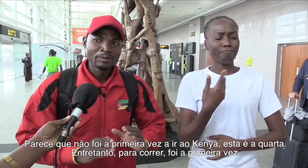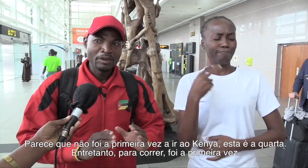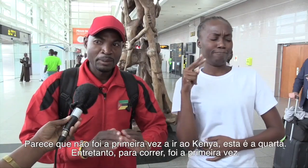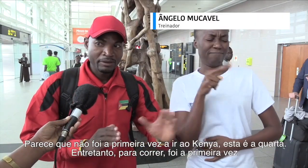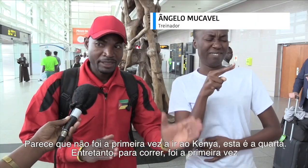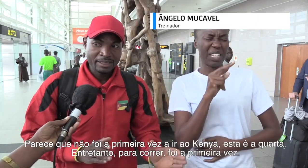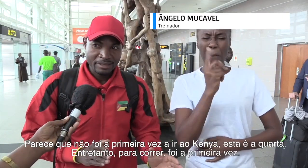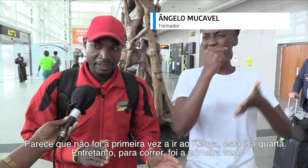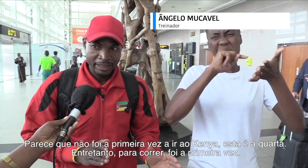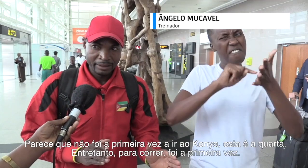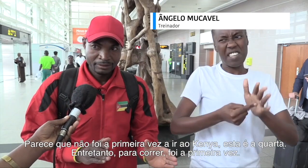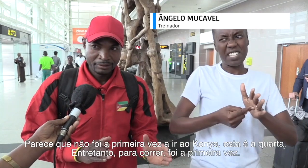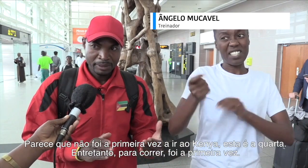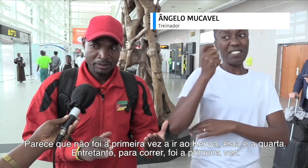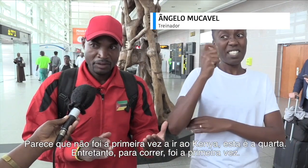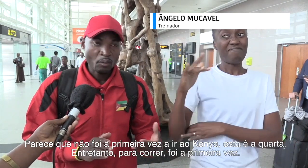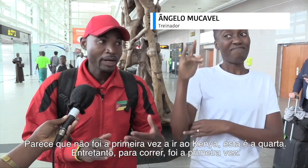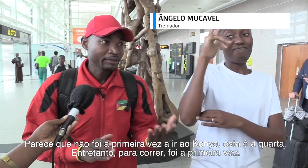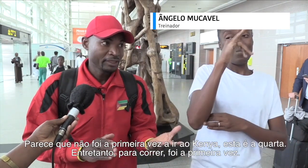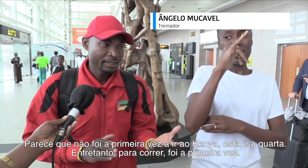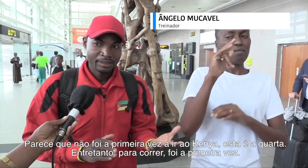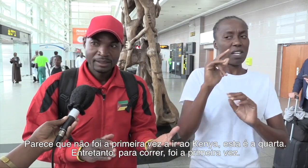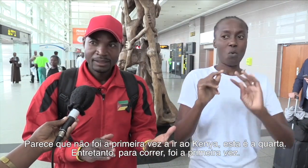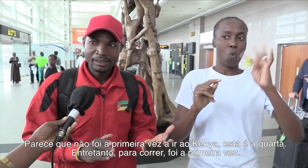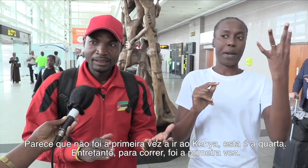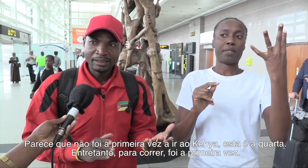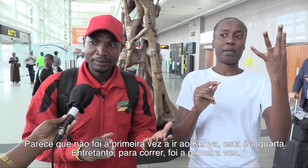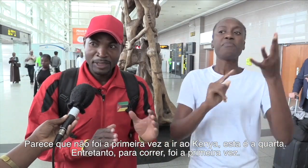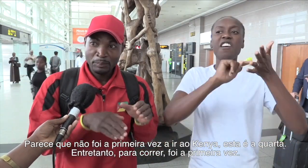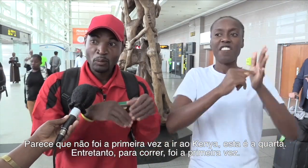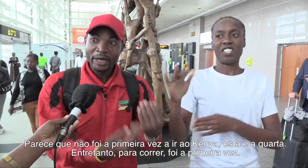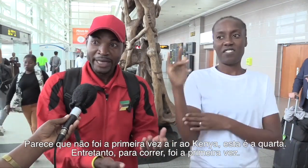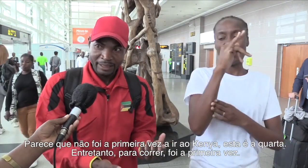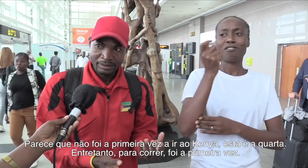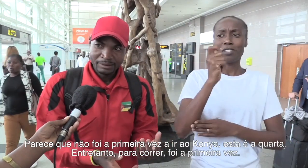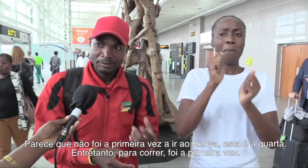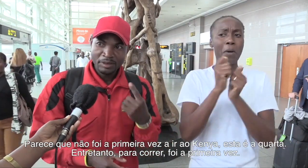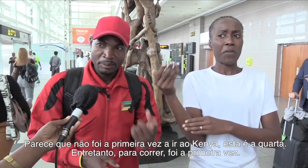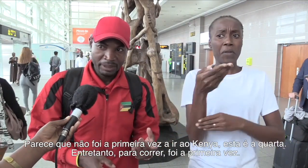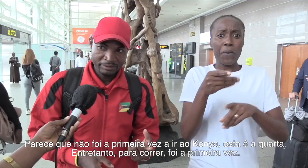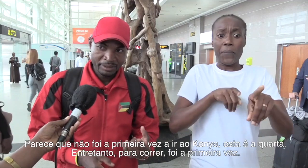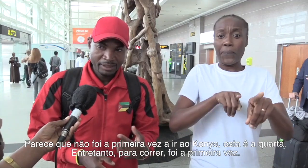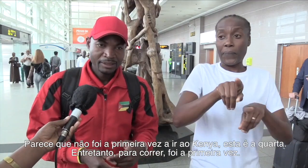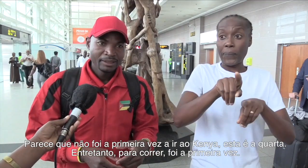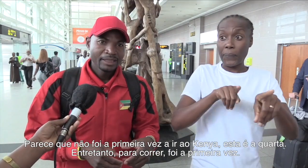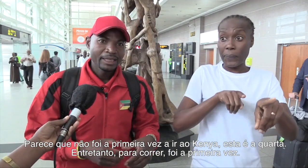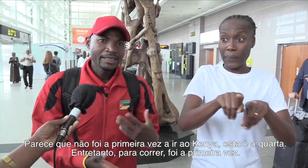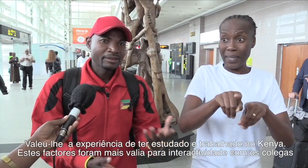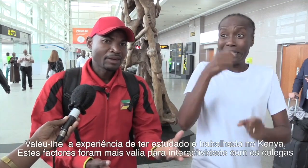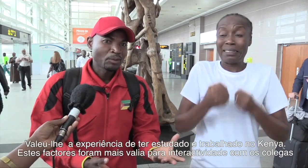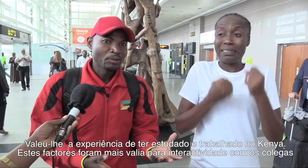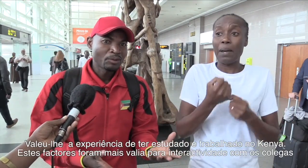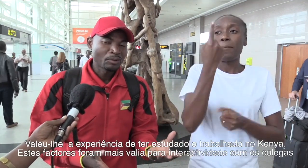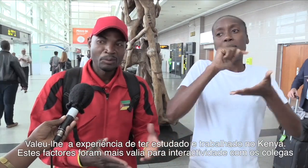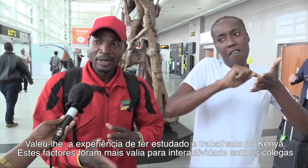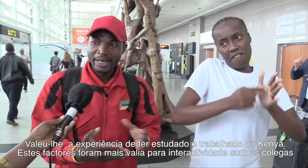Parece que não foi a primeira vez que ele esteve em Quênia. Parece que foi a quarta vez. Mas para correr, foi a primeira vez. Ele